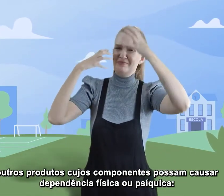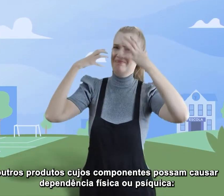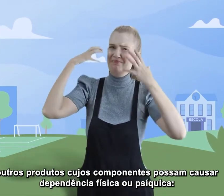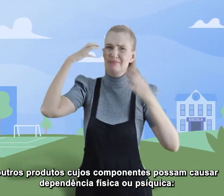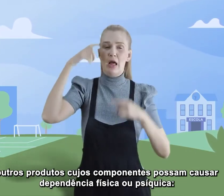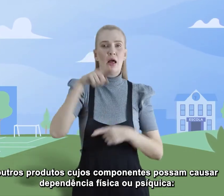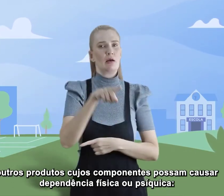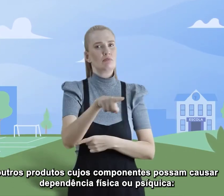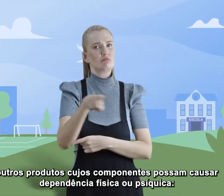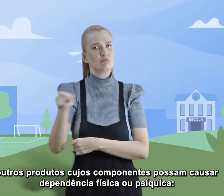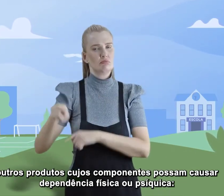psíquica.